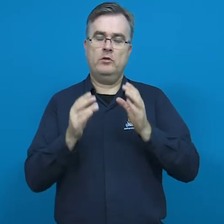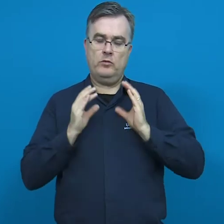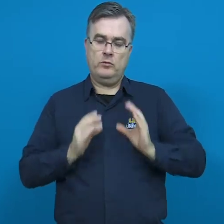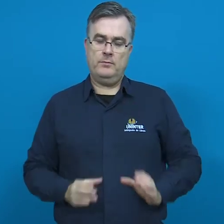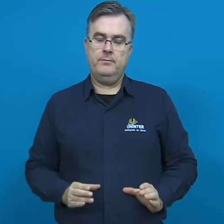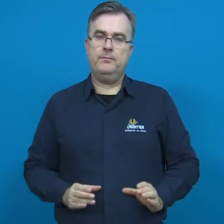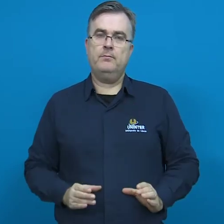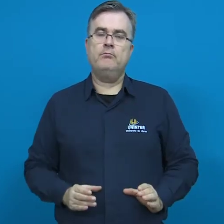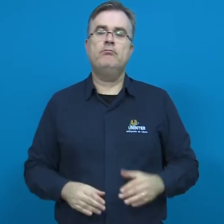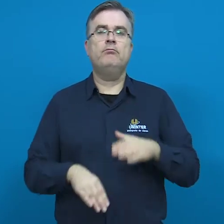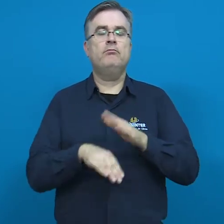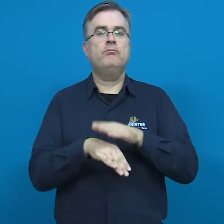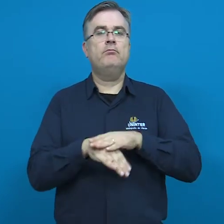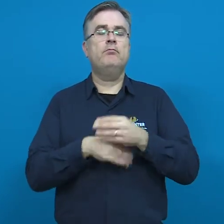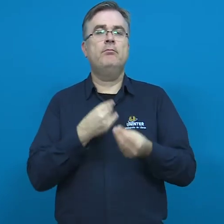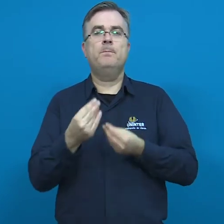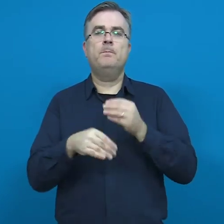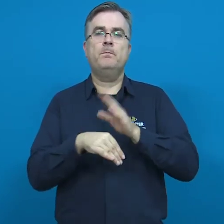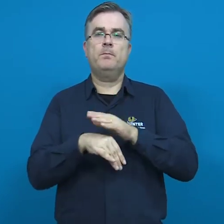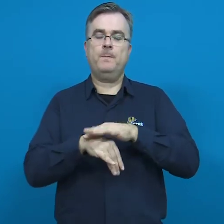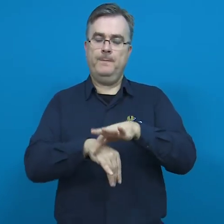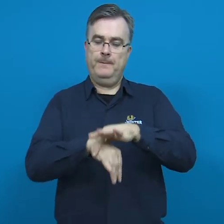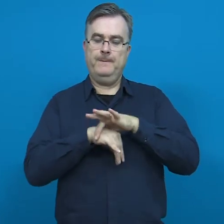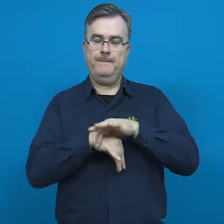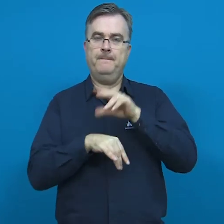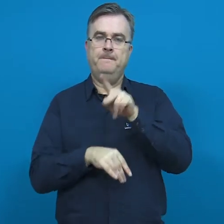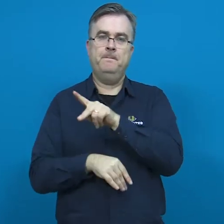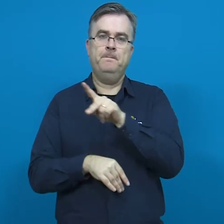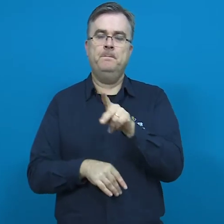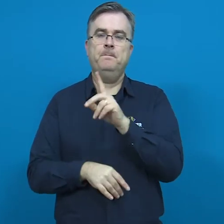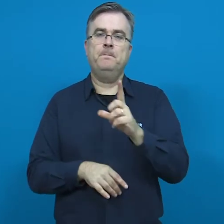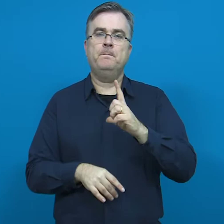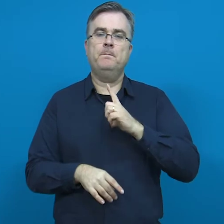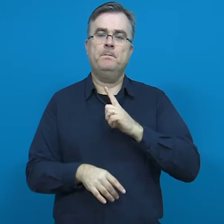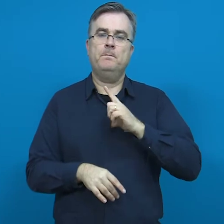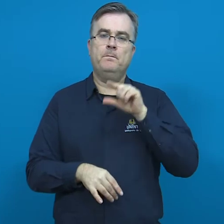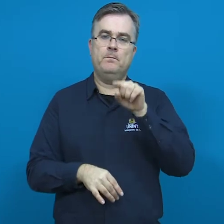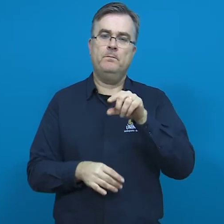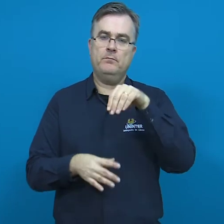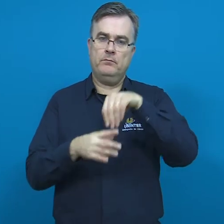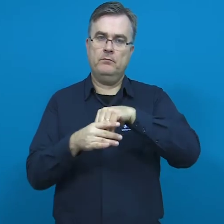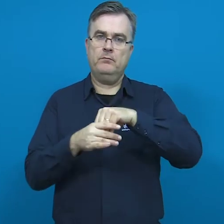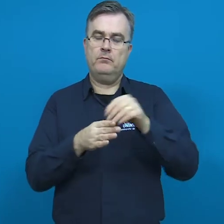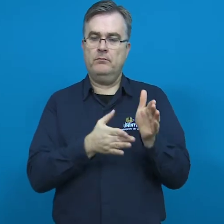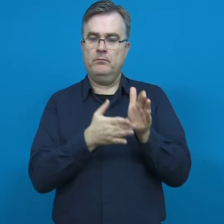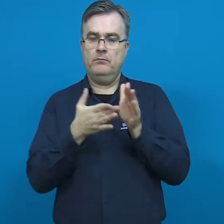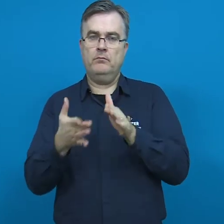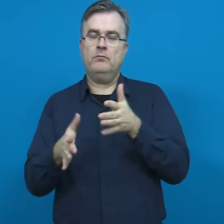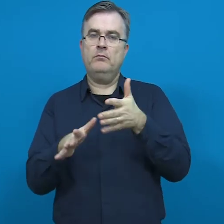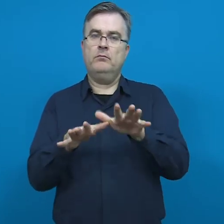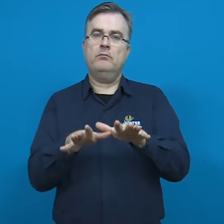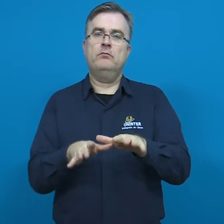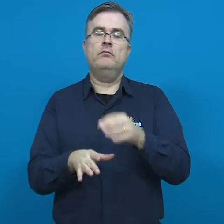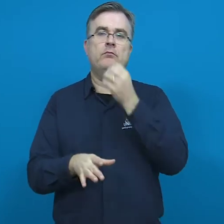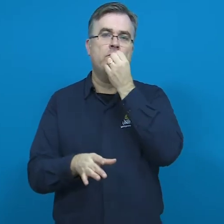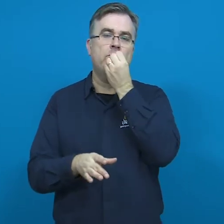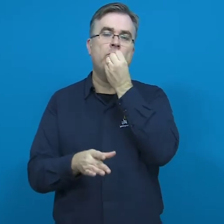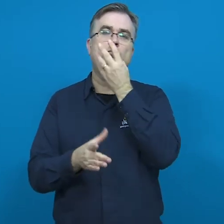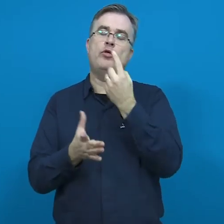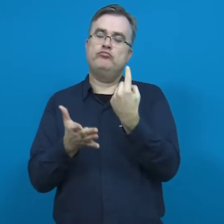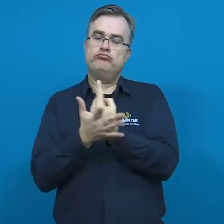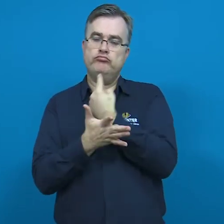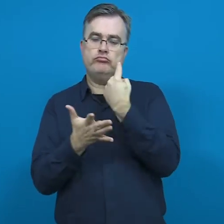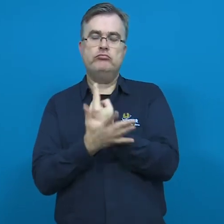deve se comportar, e por outro lado, quais são as garantias que esse professor tem e esse aluno tem dentro desse processo de inclusão.